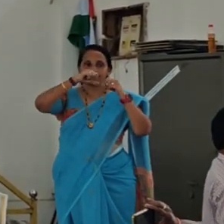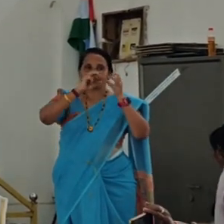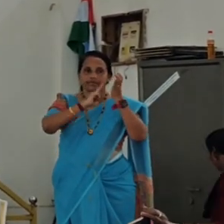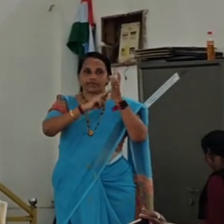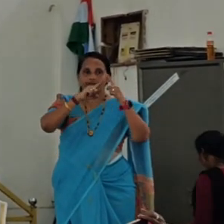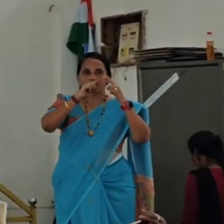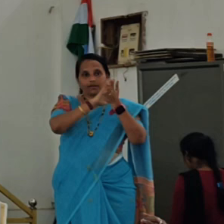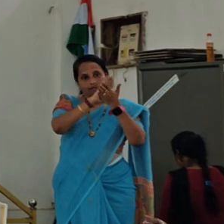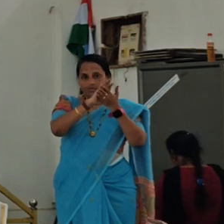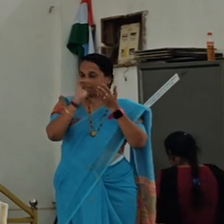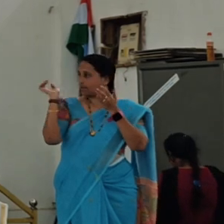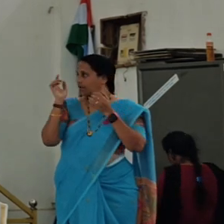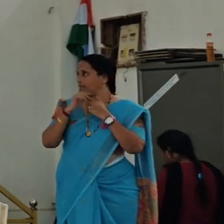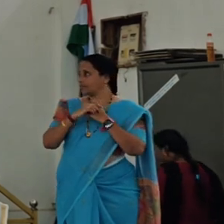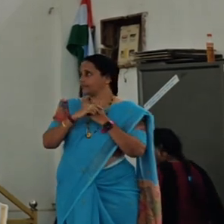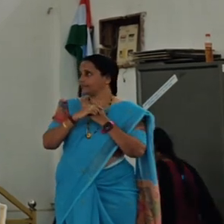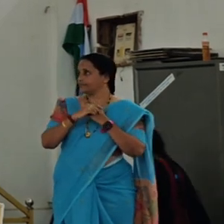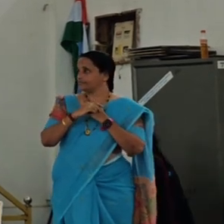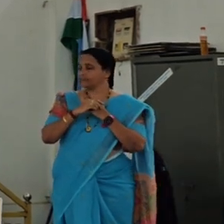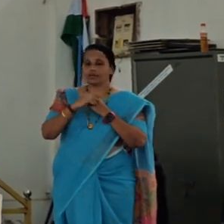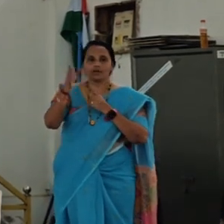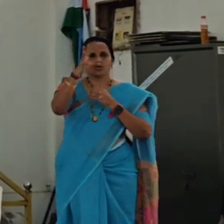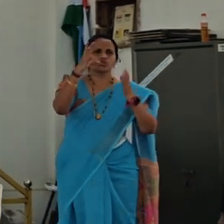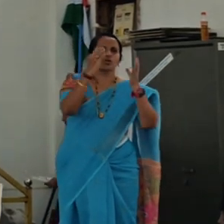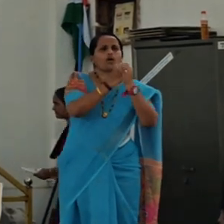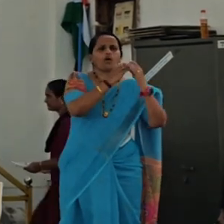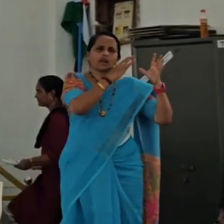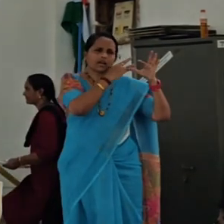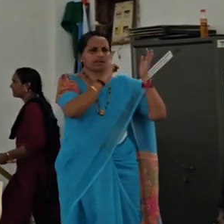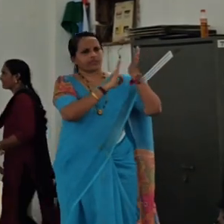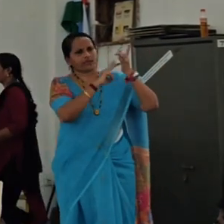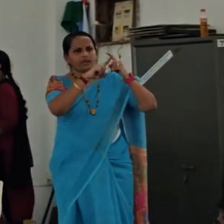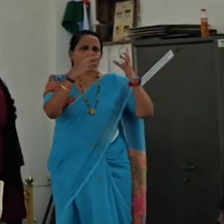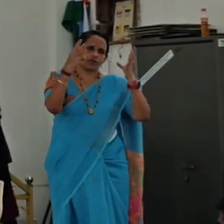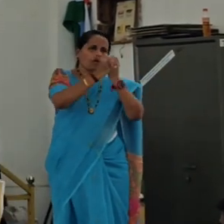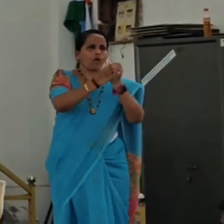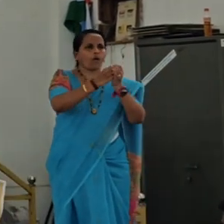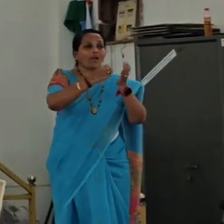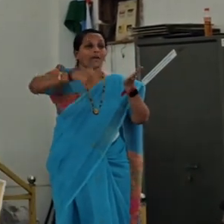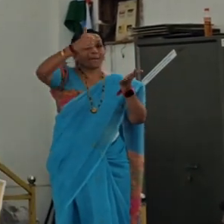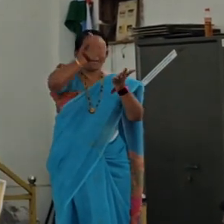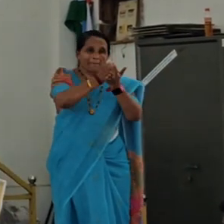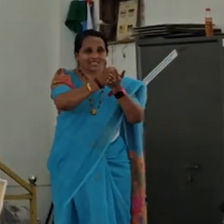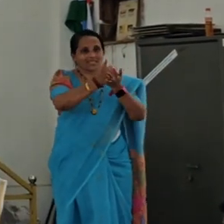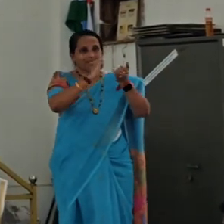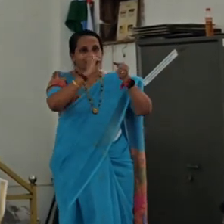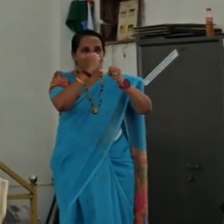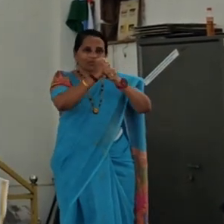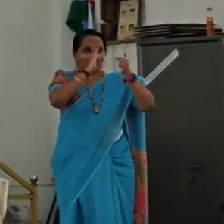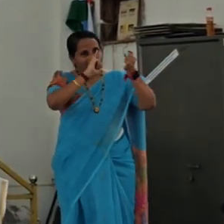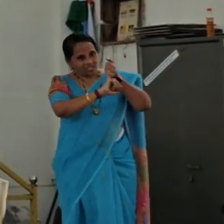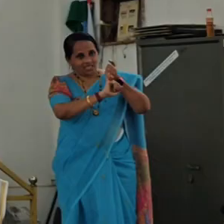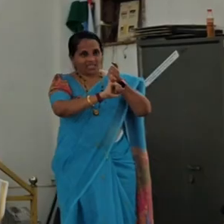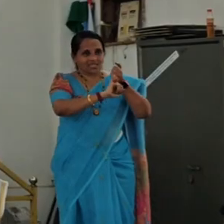దుర్గాప్రసాద్, గోవర్ధనరావు, హరికృష్ణ, అలాగే నా మధుర